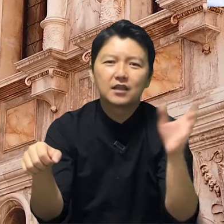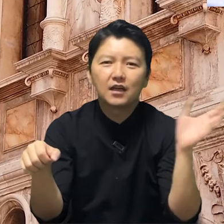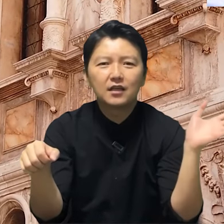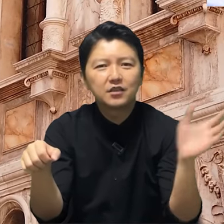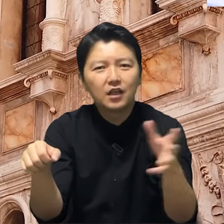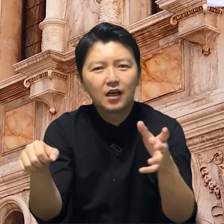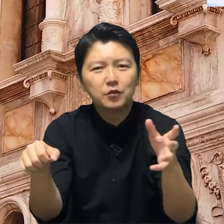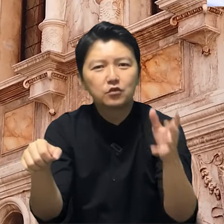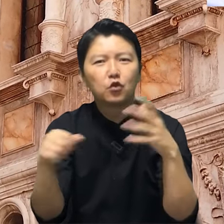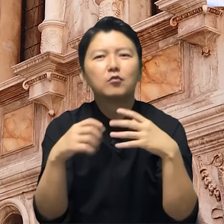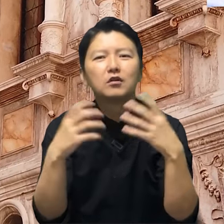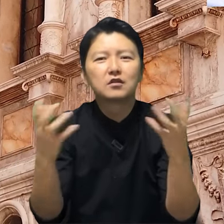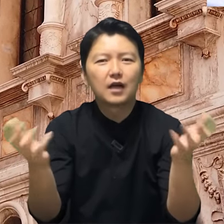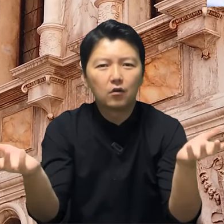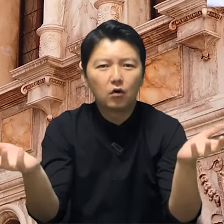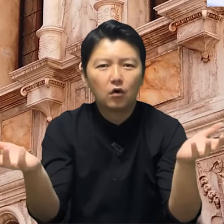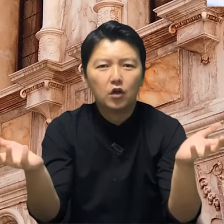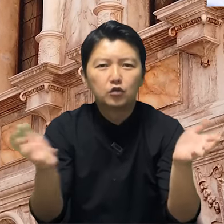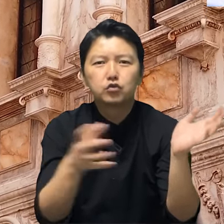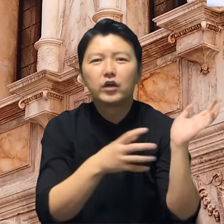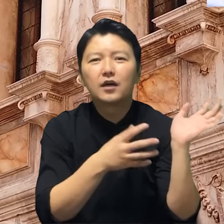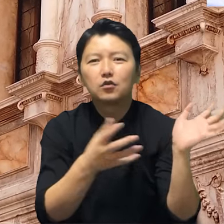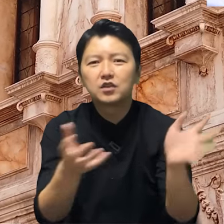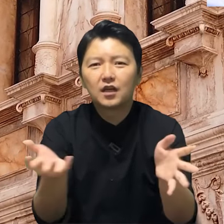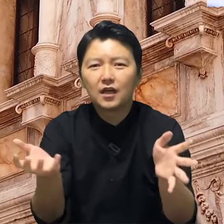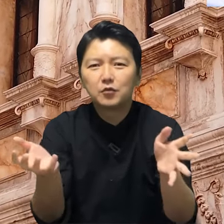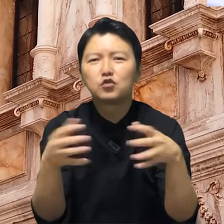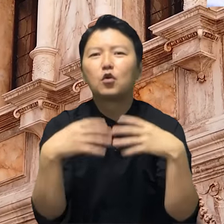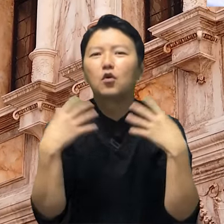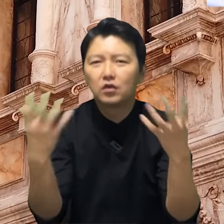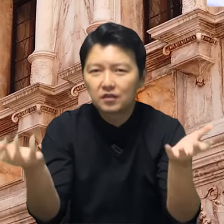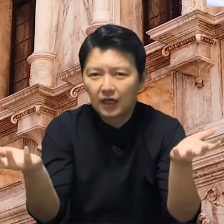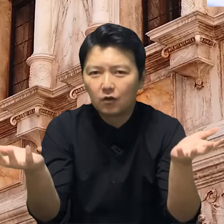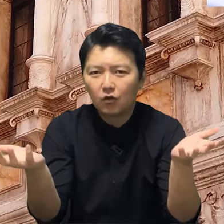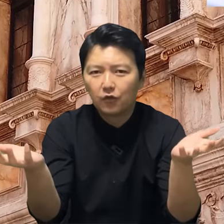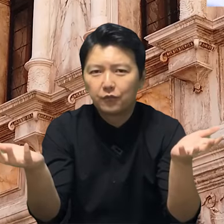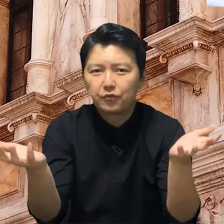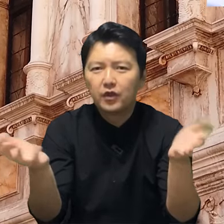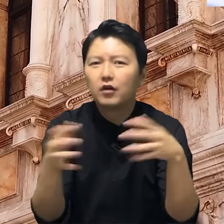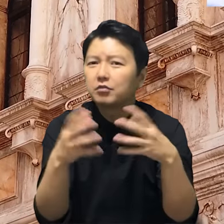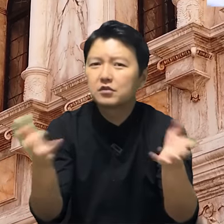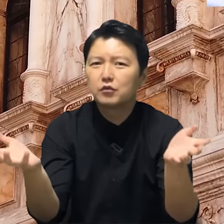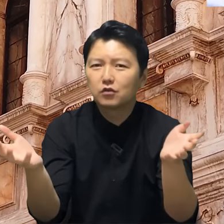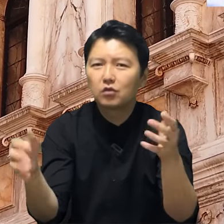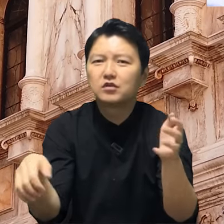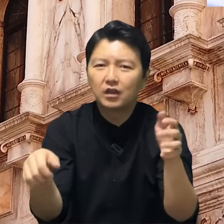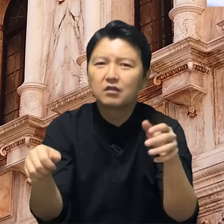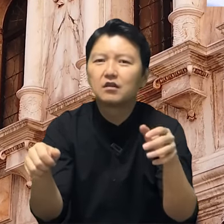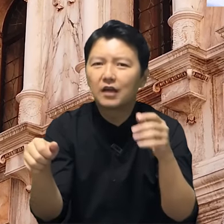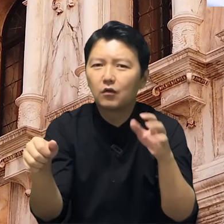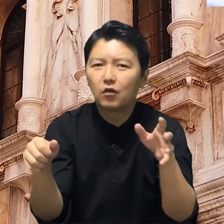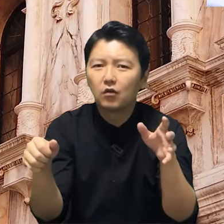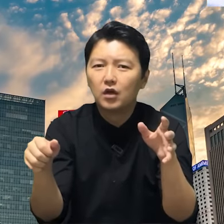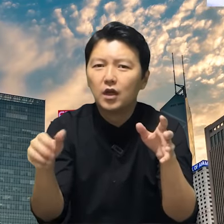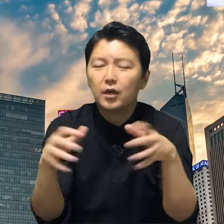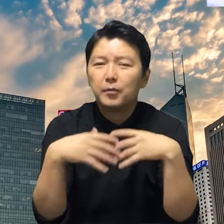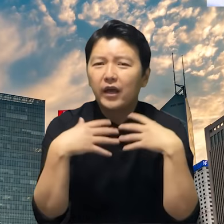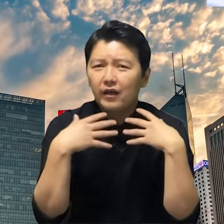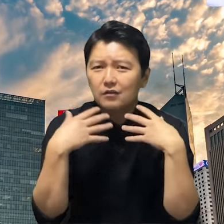차가 지나가면 좀 얻어타고 수레가 또 지나가면 또 얻어타고 네, 없으면 또 그냥 걸어가고 배는